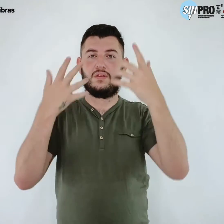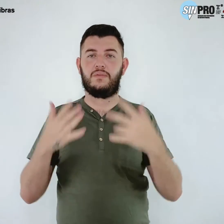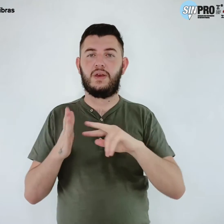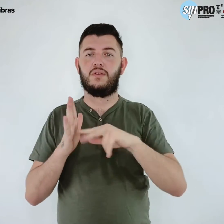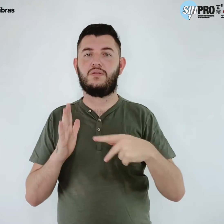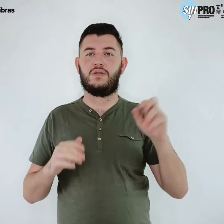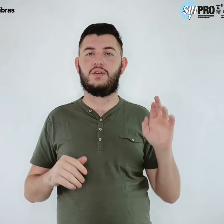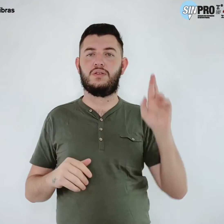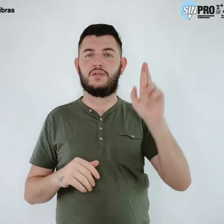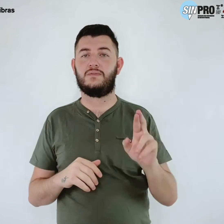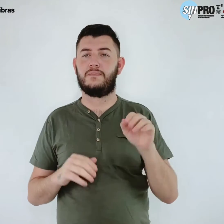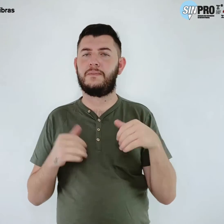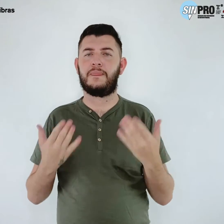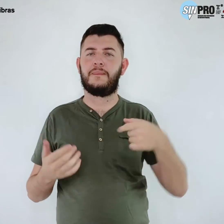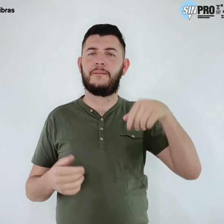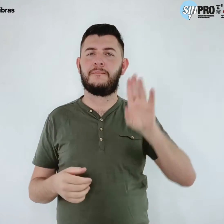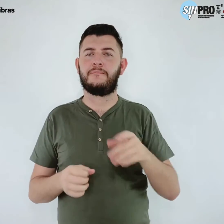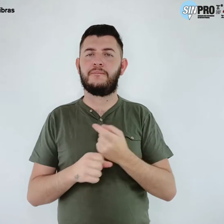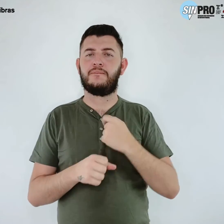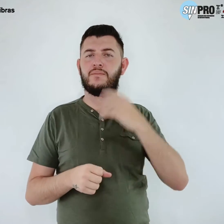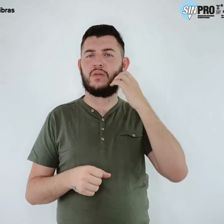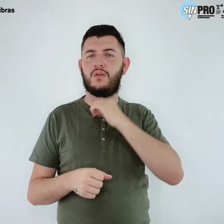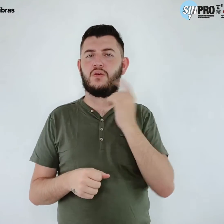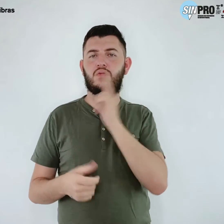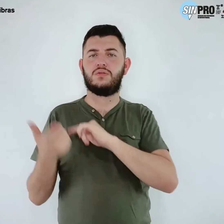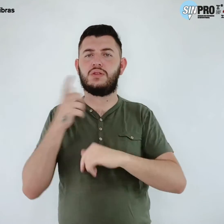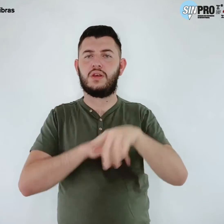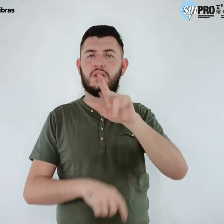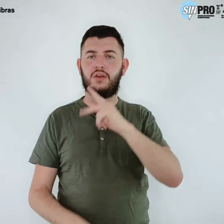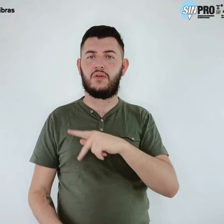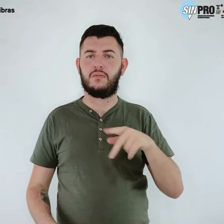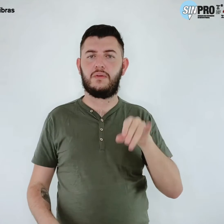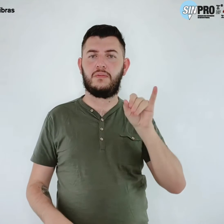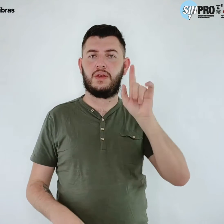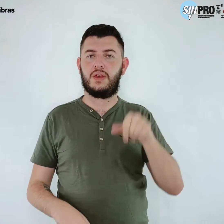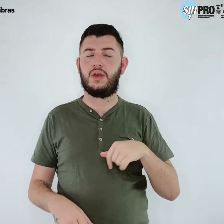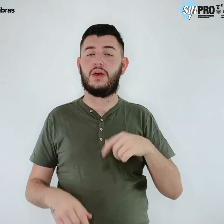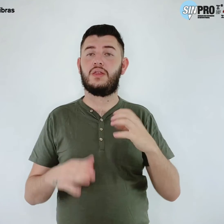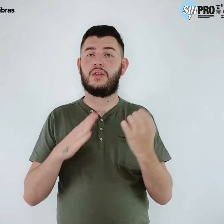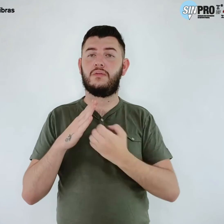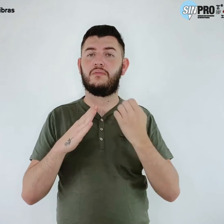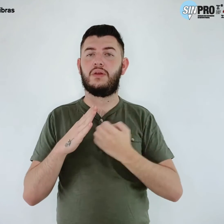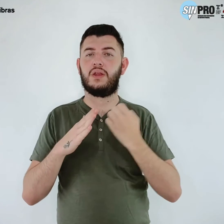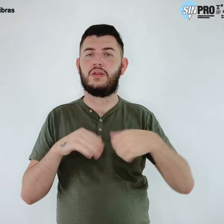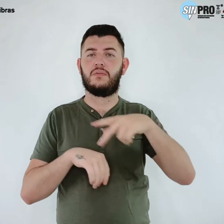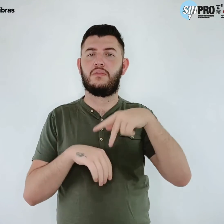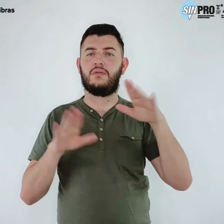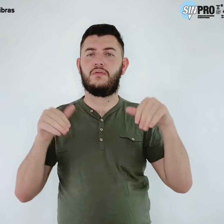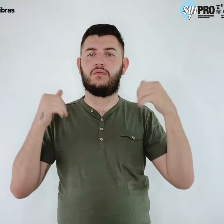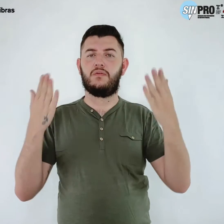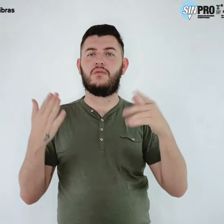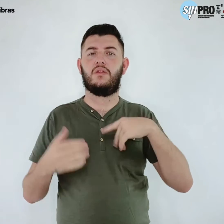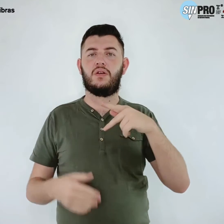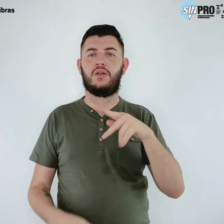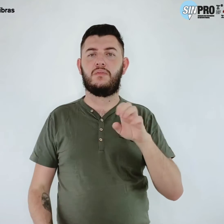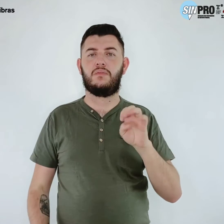nacional, afirma o sindicalista. Quem lucra com a PPI são as empresas estrangeiras de